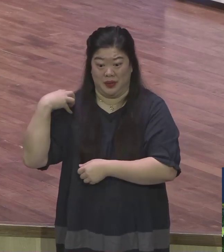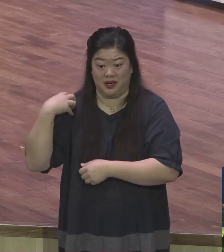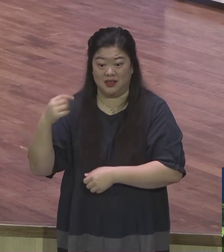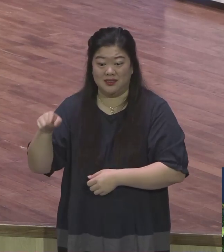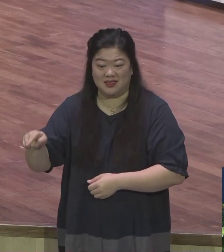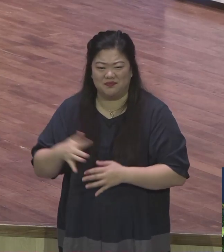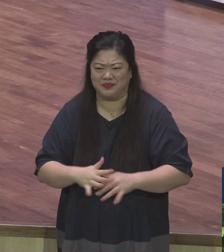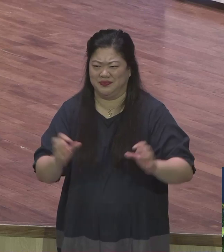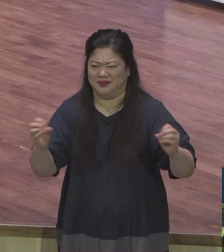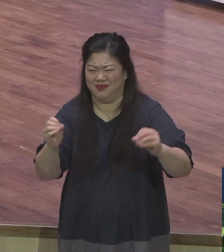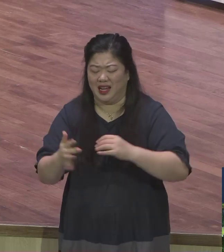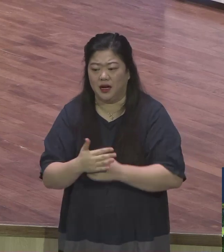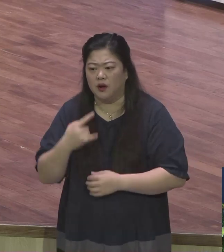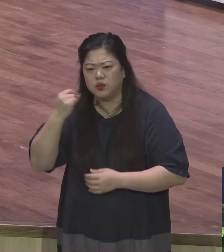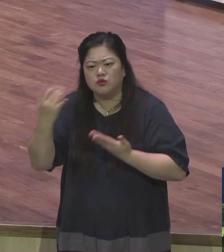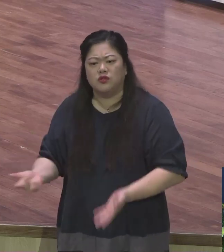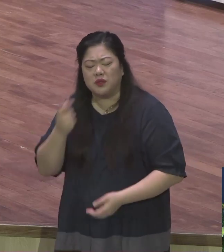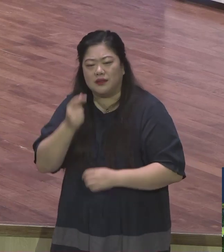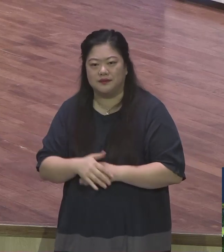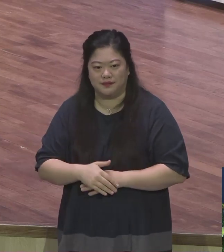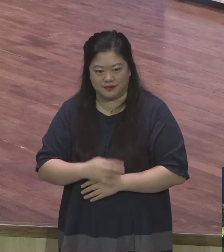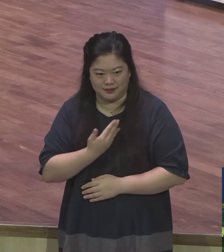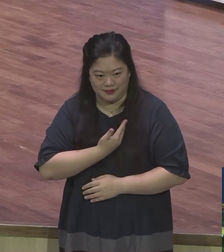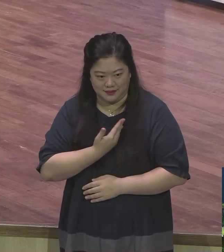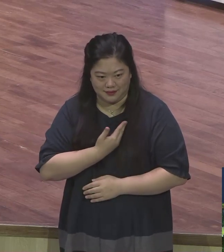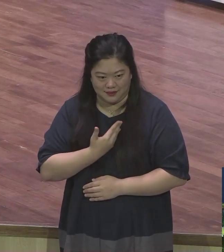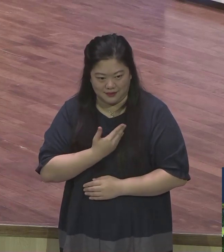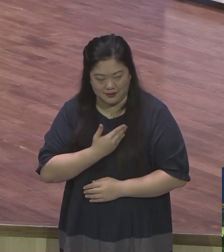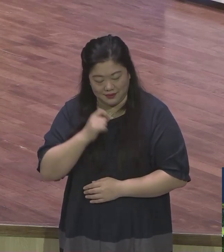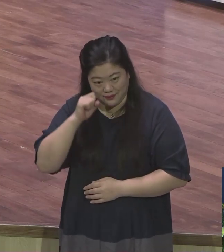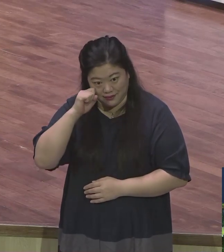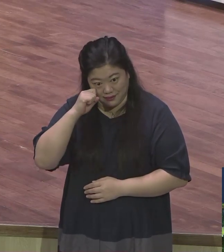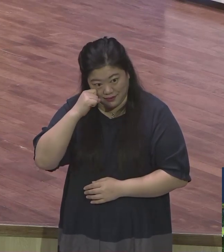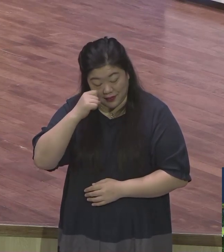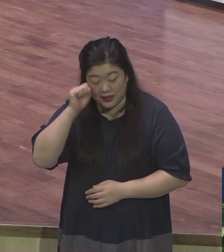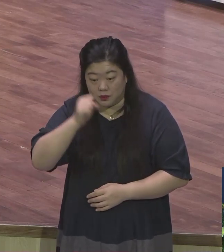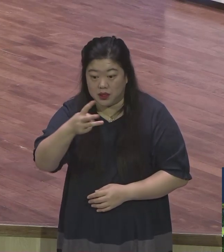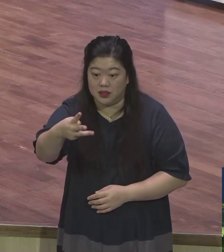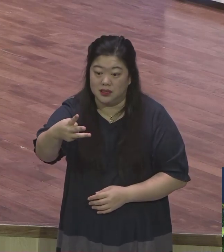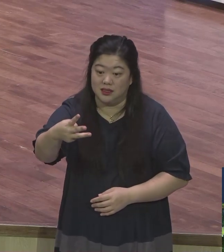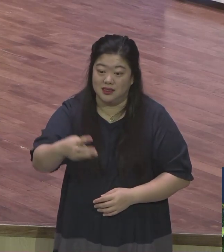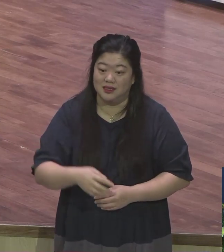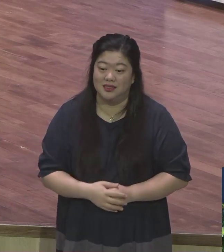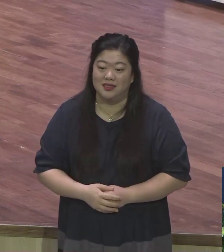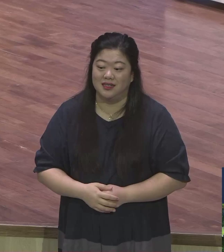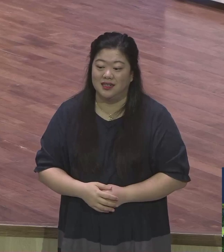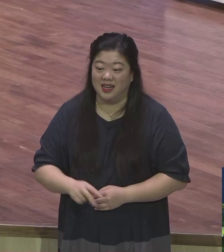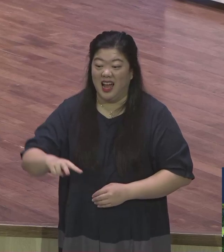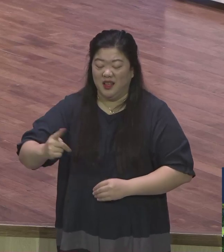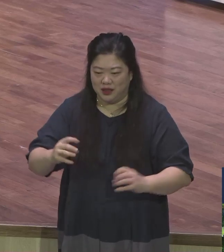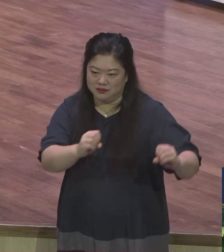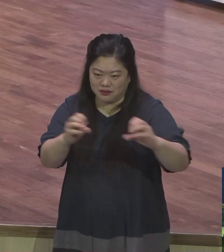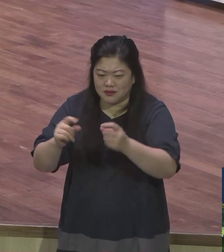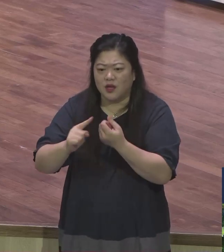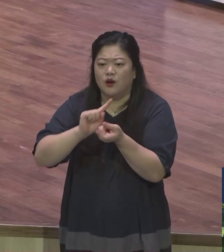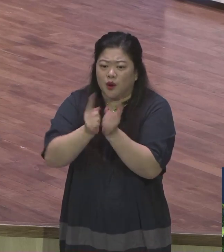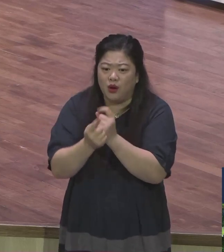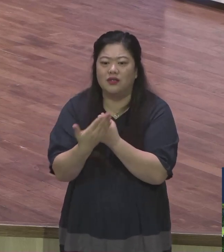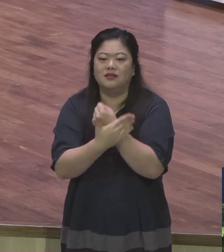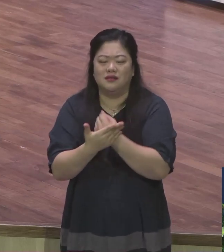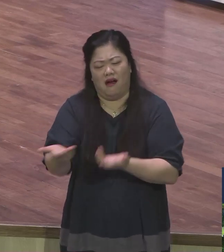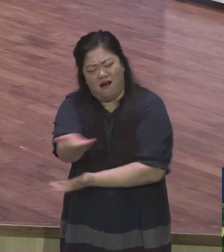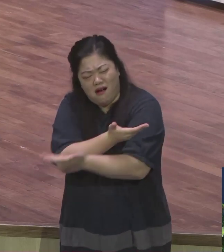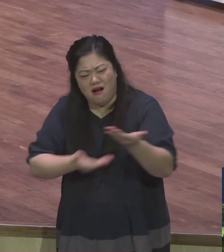열정들이 있어요. 뭐 평소 때 기회가 없잖아요. 그러니까 그 탈란트를 가지고 또 우리 소아과